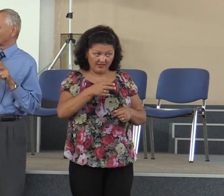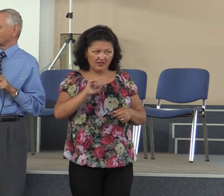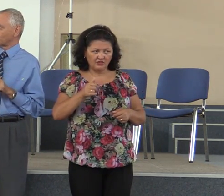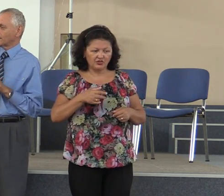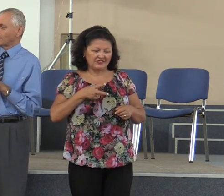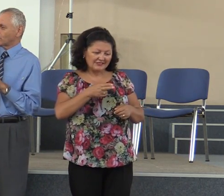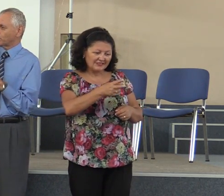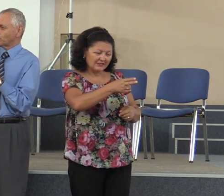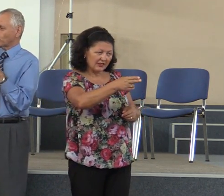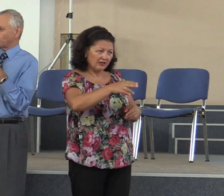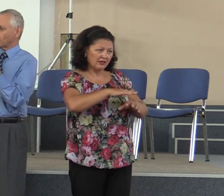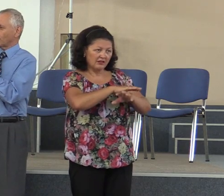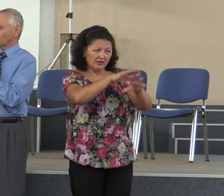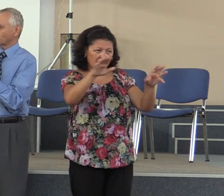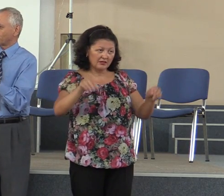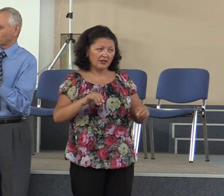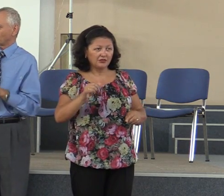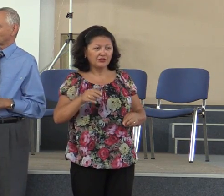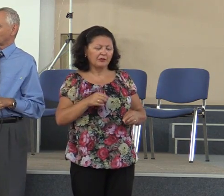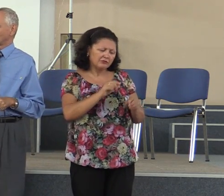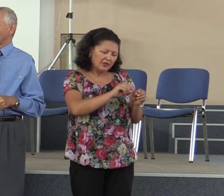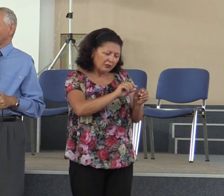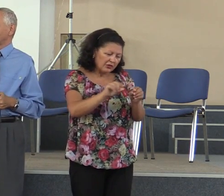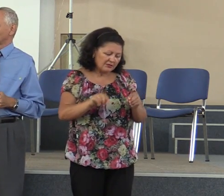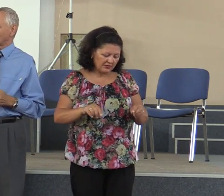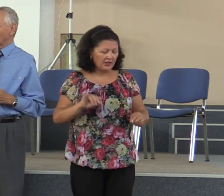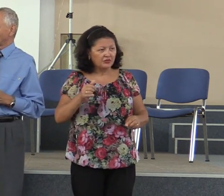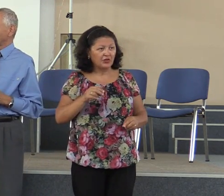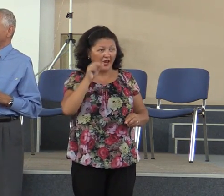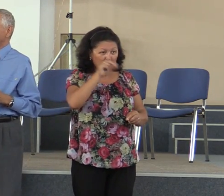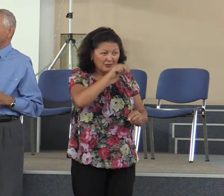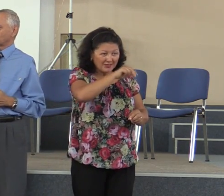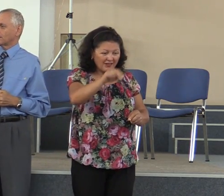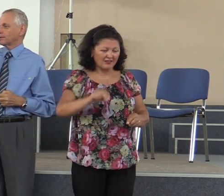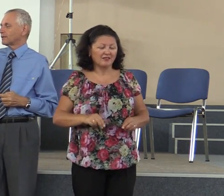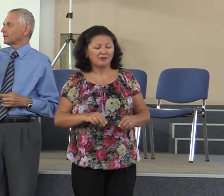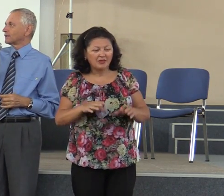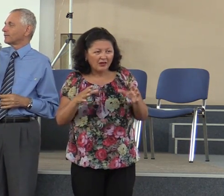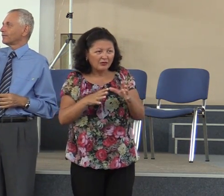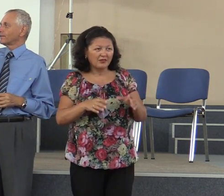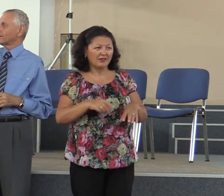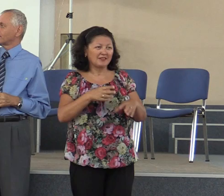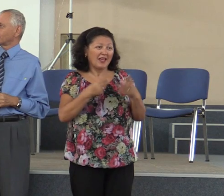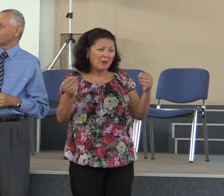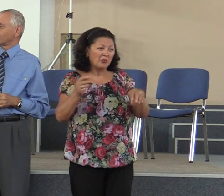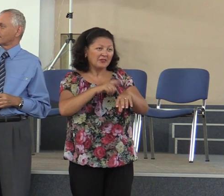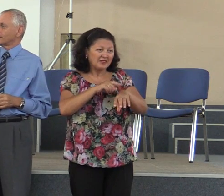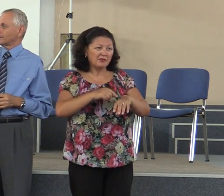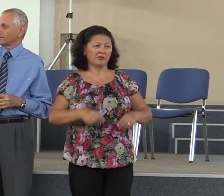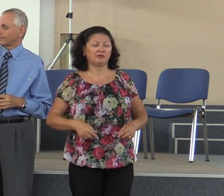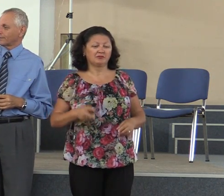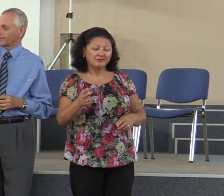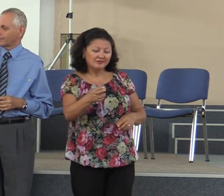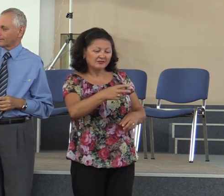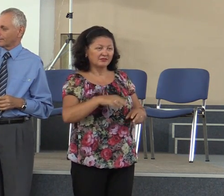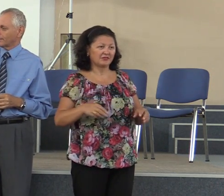aceea în bucățele și îl pun să le pună la loc pentru că el nu știe geografie și o să iau mult timp. And it would take him a while for him to put